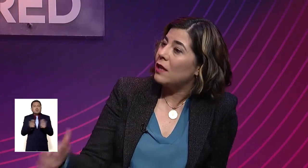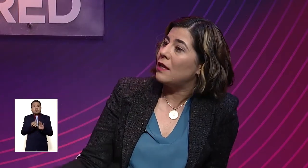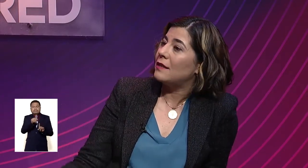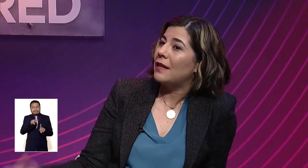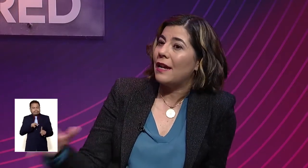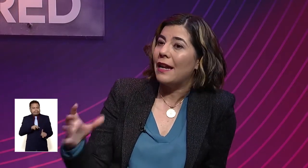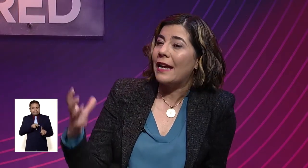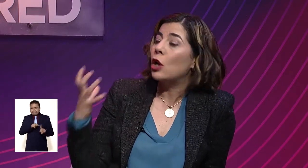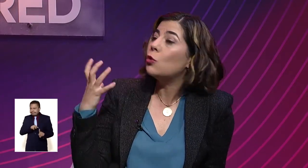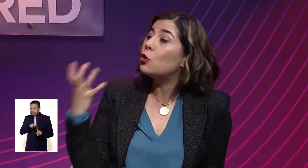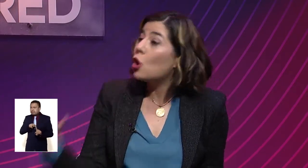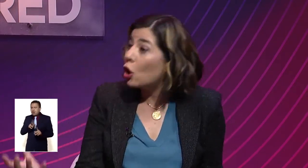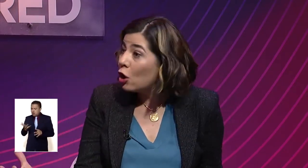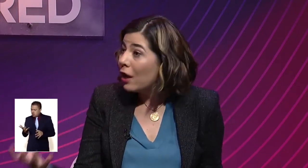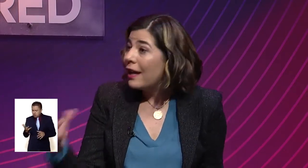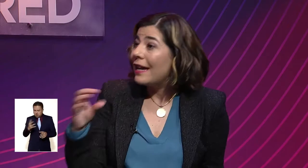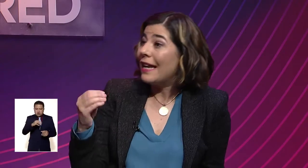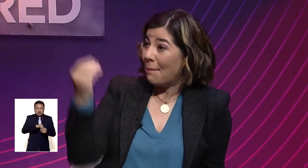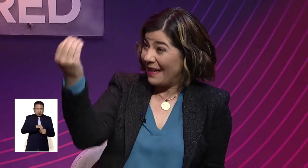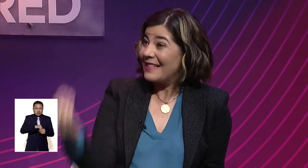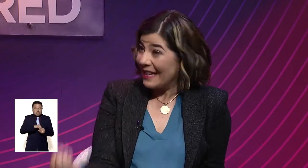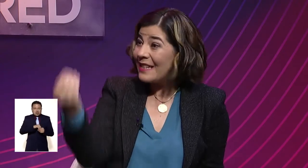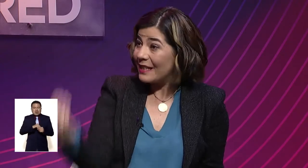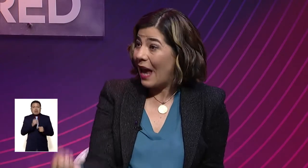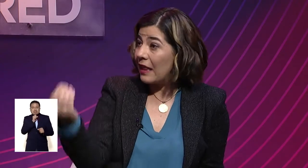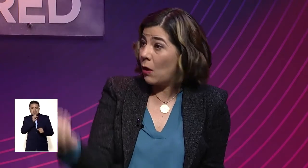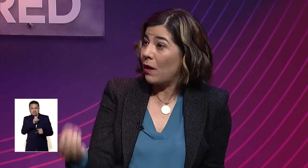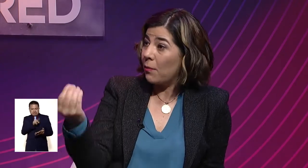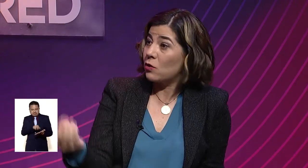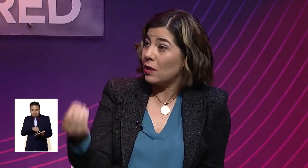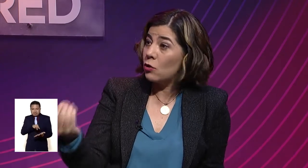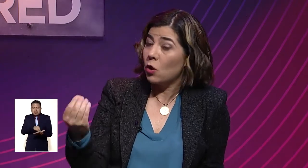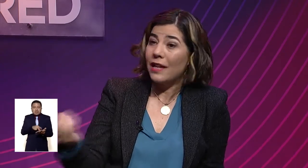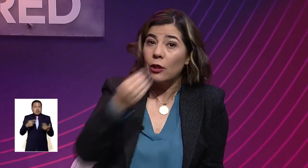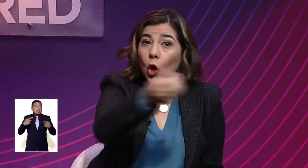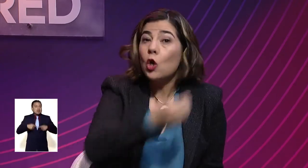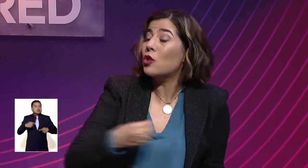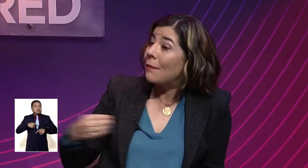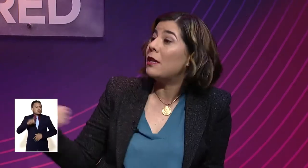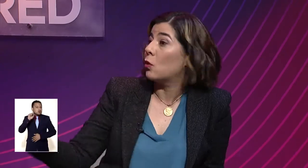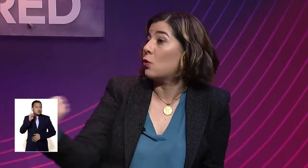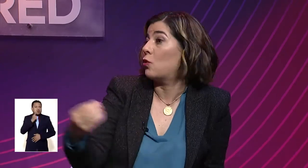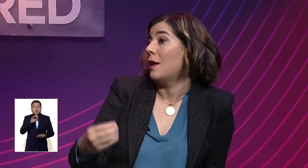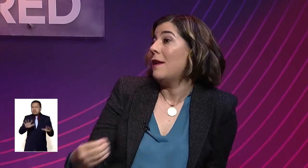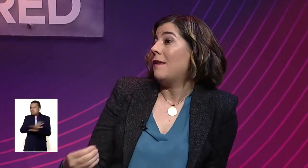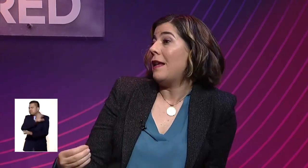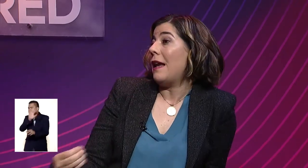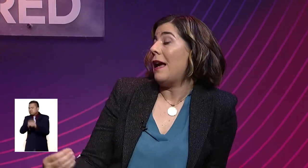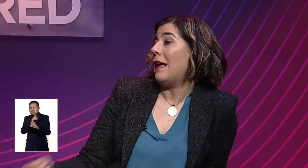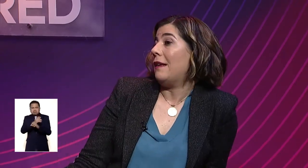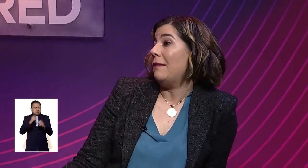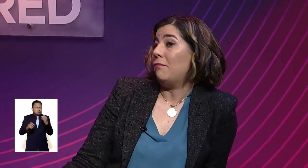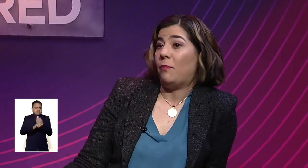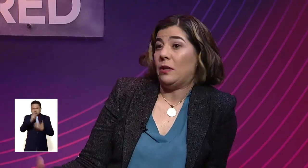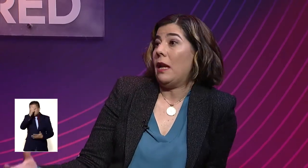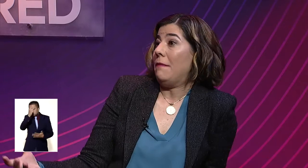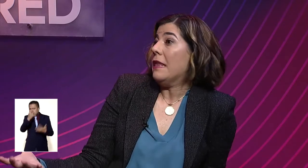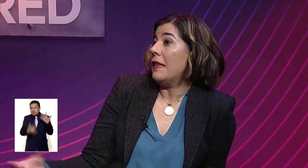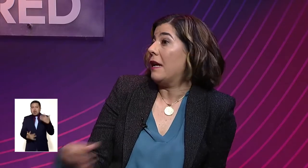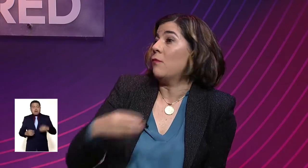ustedes la inclusión y la presencia de una persona sorda en todos los ámbitos de la vida, digamos, de la